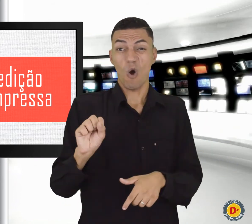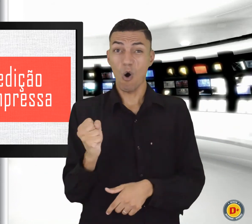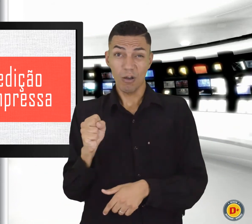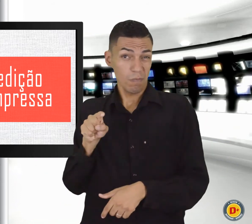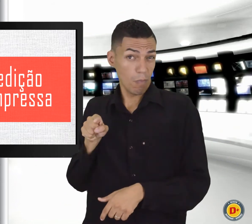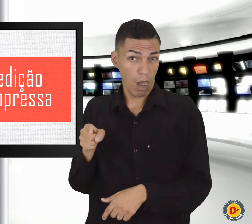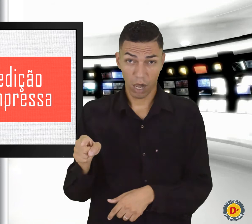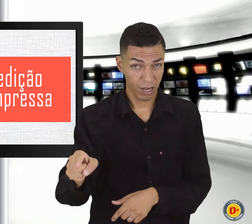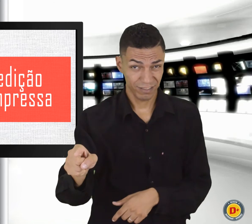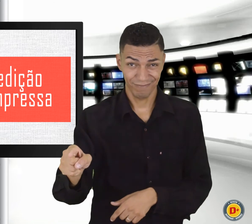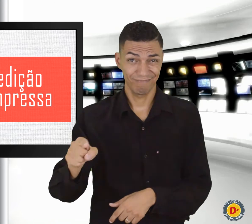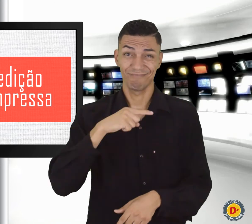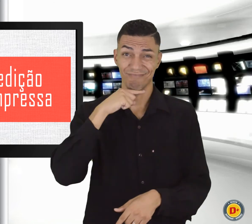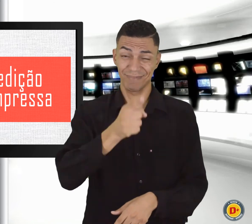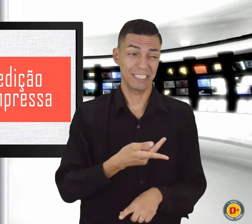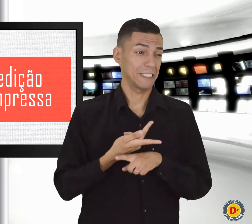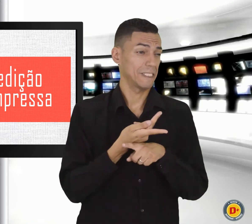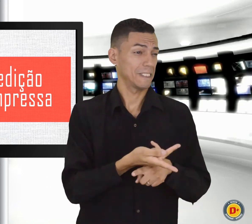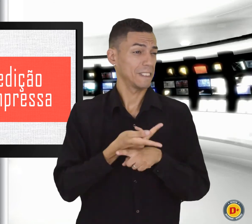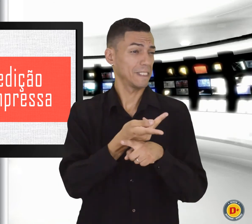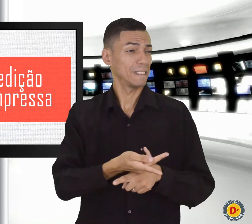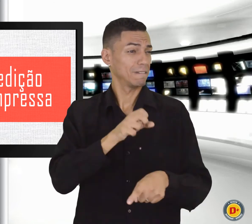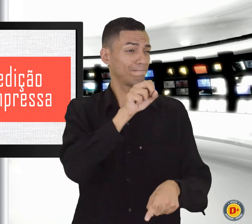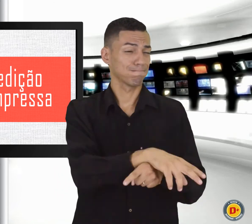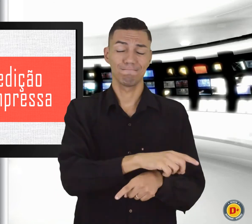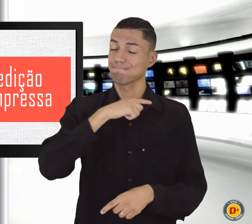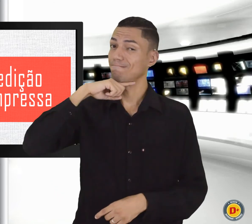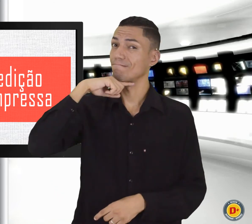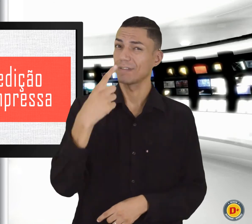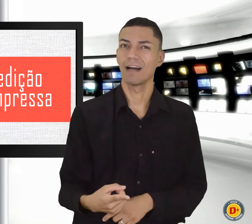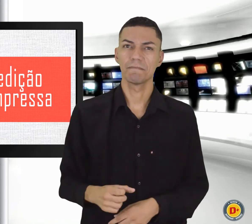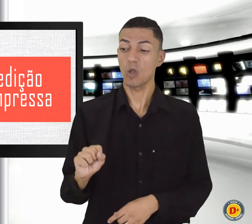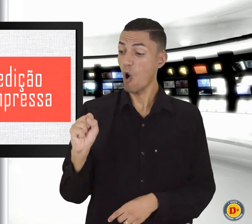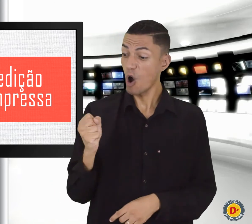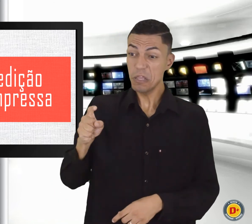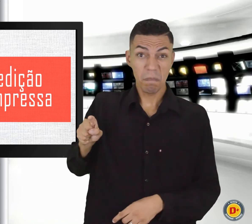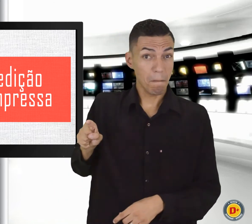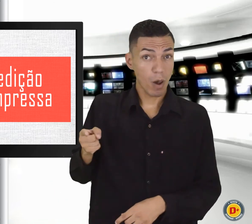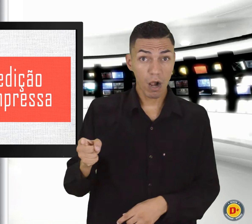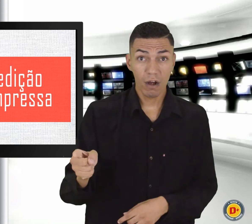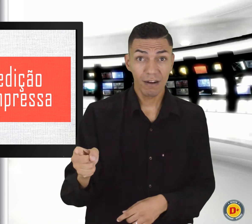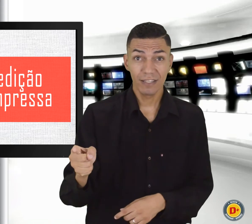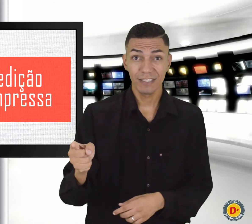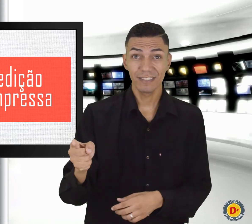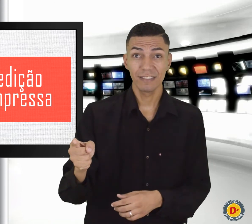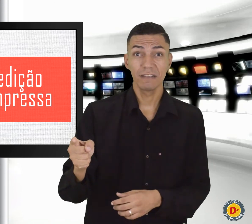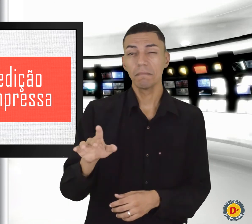milhões, 6 milhões poderiam obter emprego competitivo, mediante processos convencionais